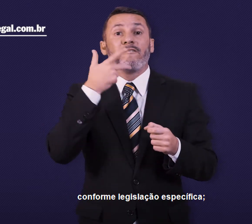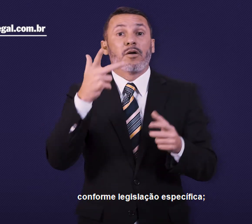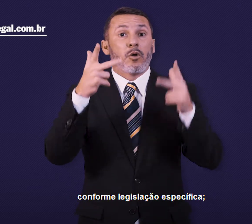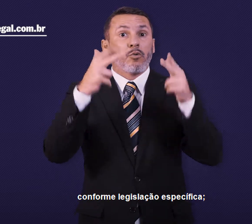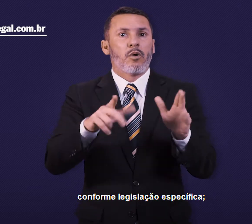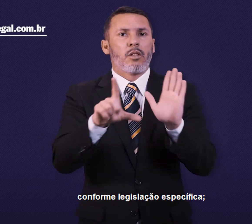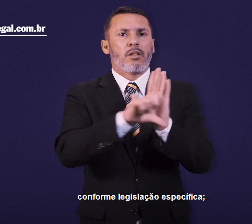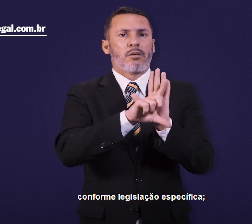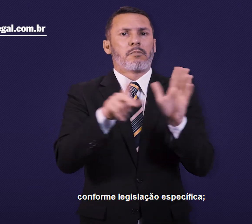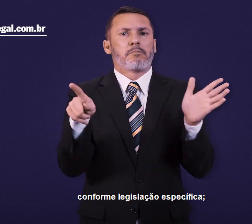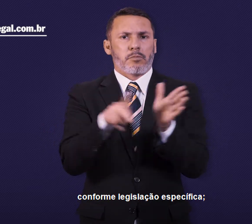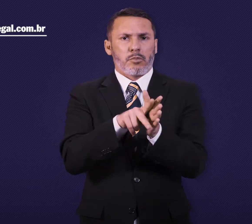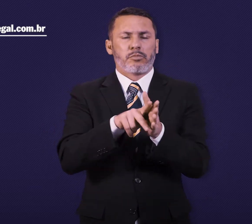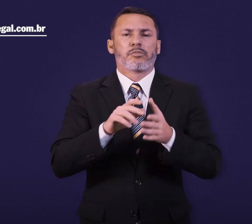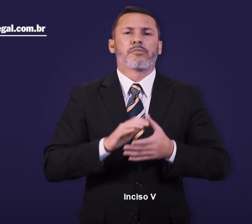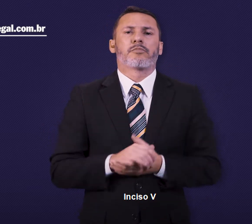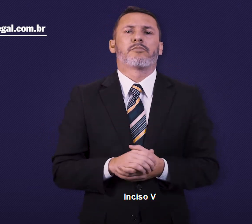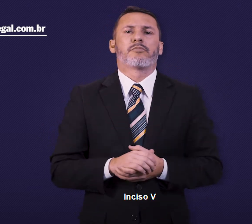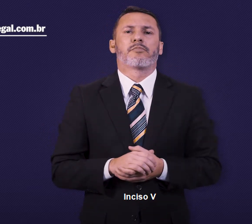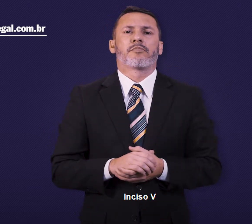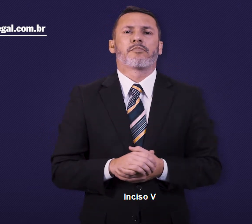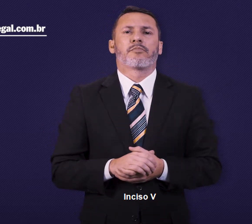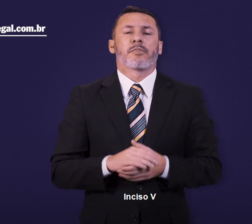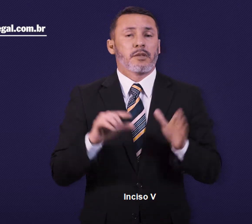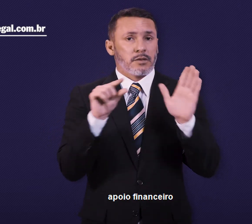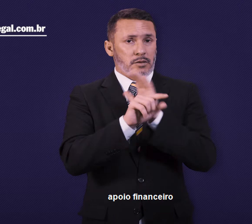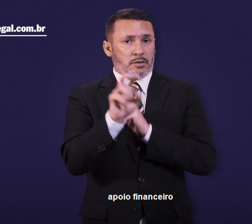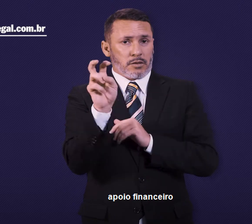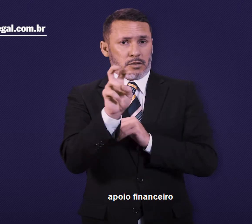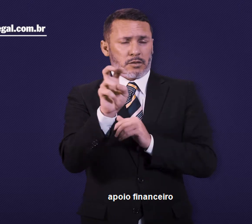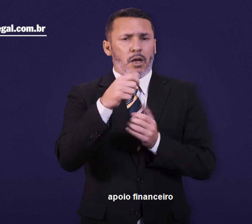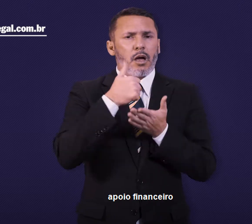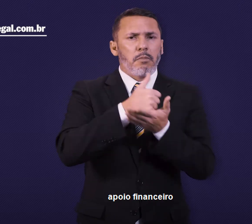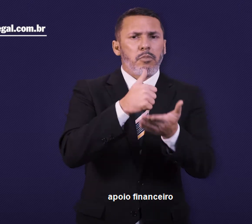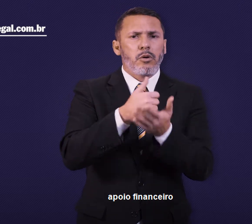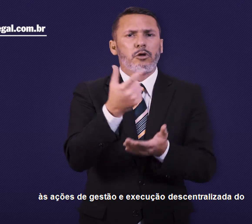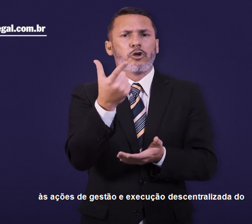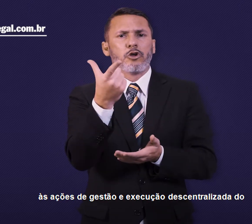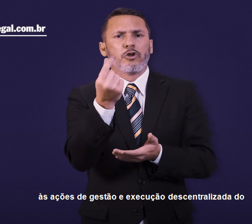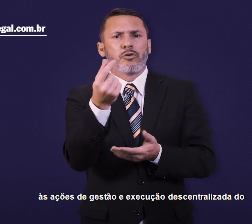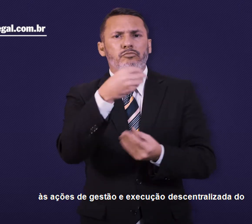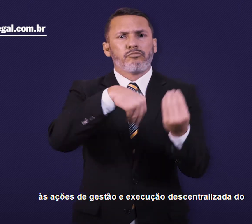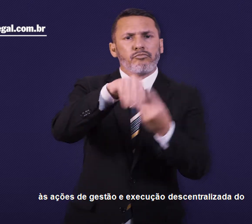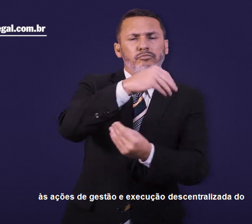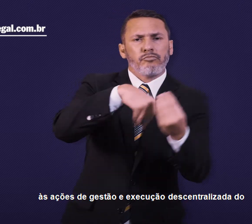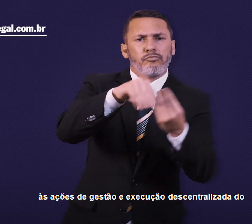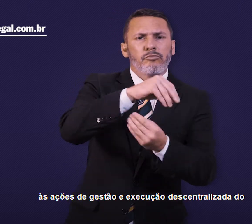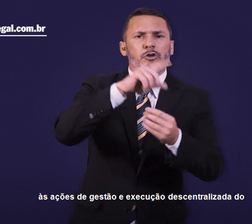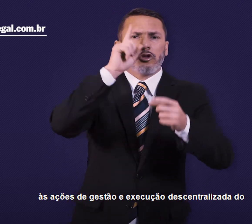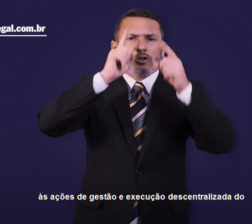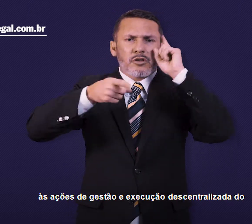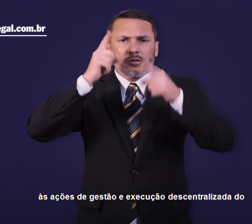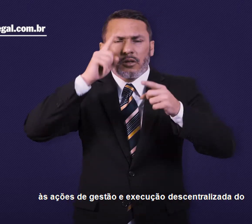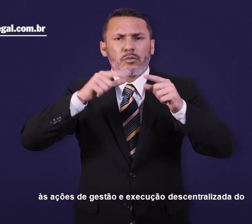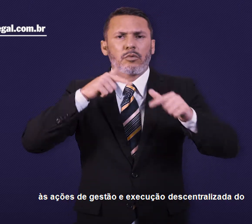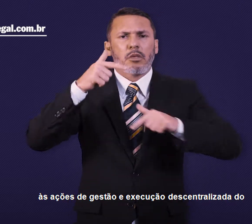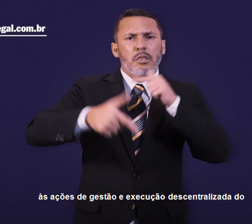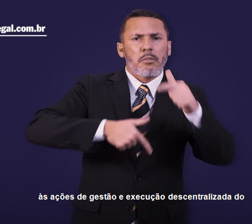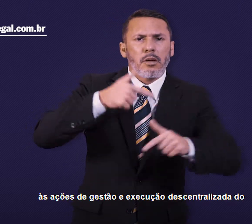legislação específica. Inciso 5. Apoio financeiro às ações de gestão e execução descentralizada